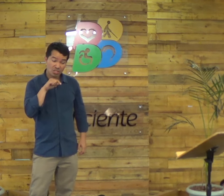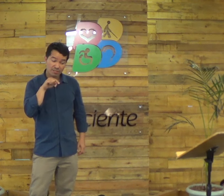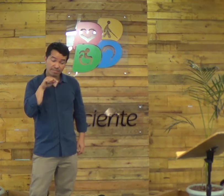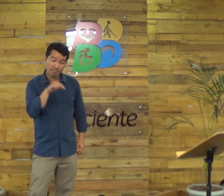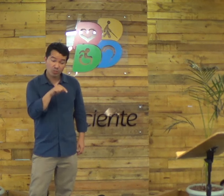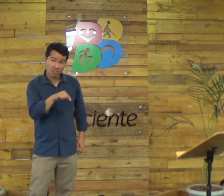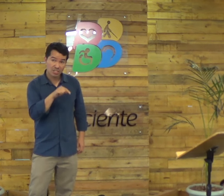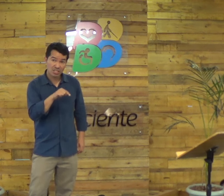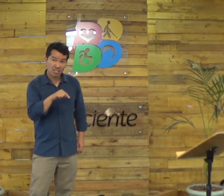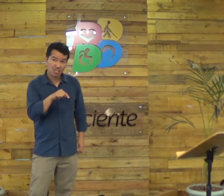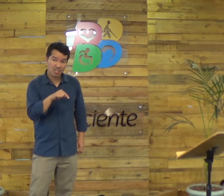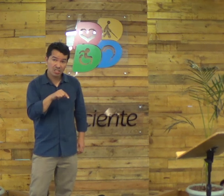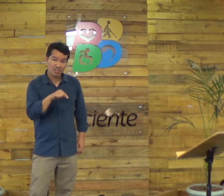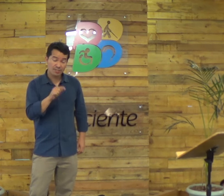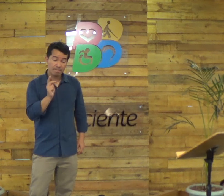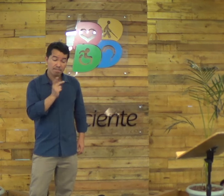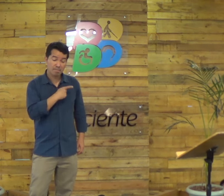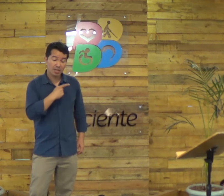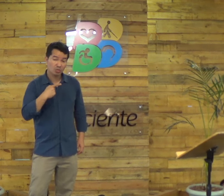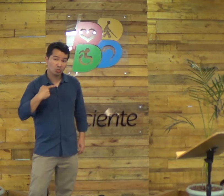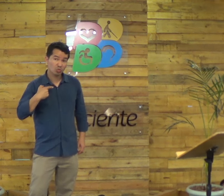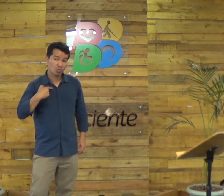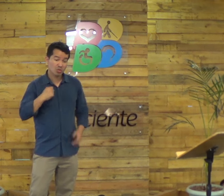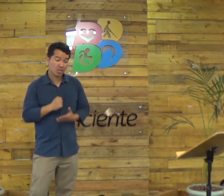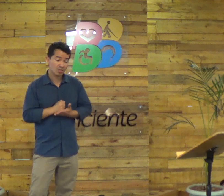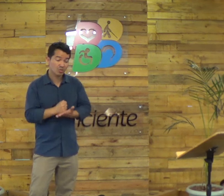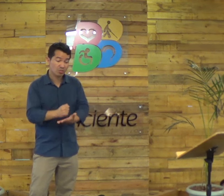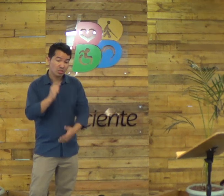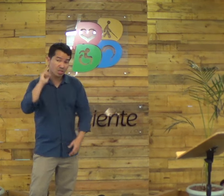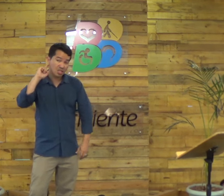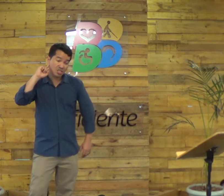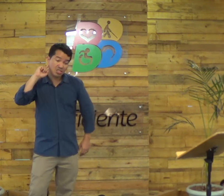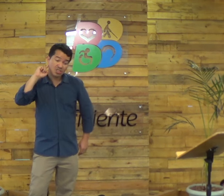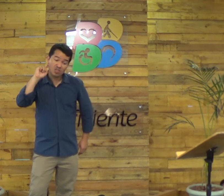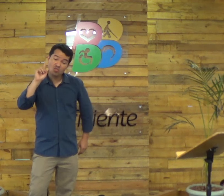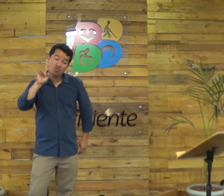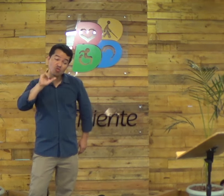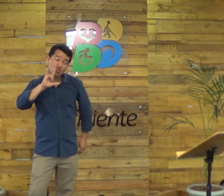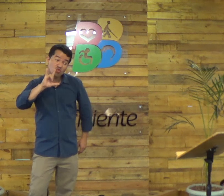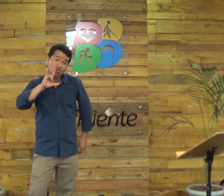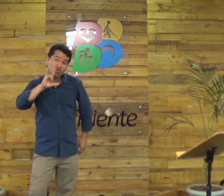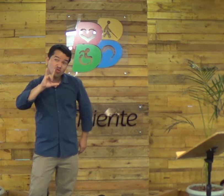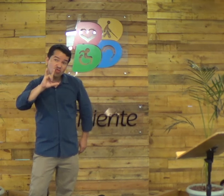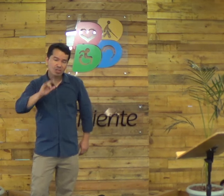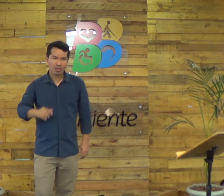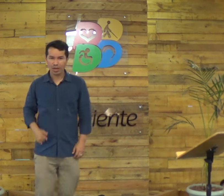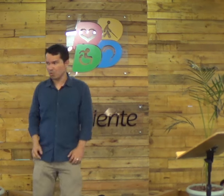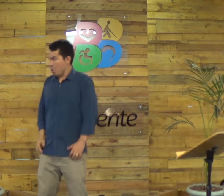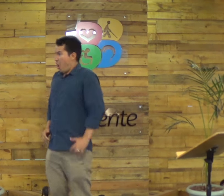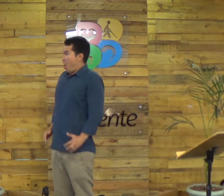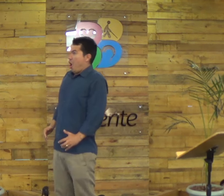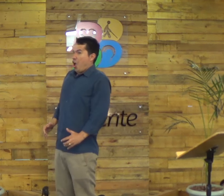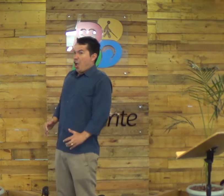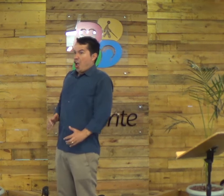eu escolhi você, a vida dela, pra ser pastor, surdos, o quê?